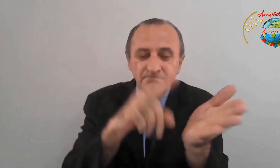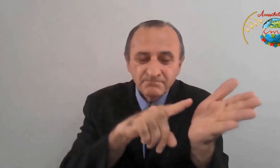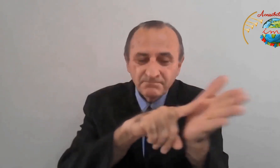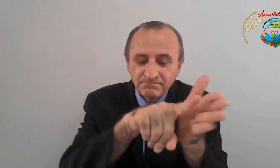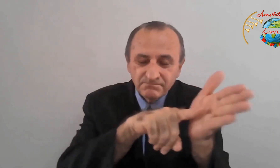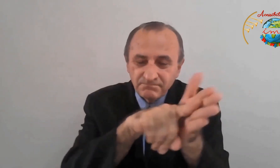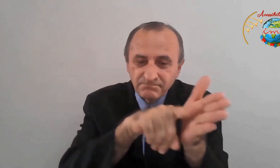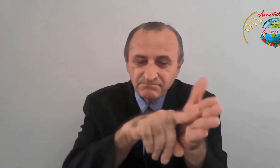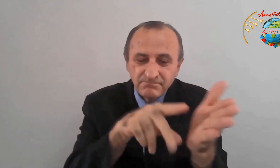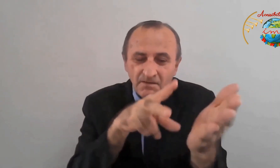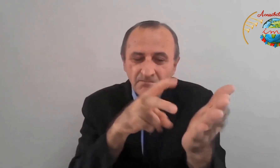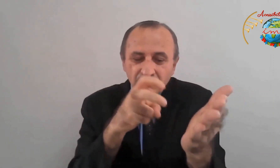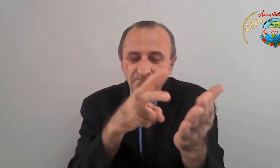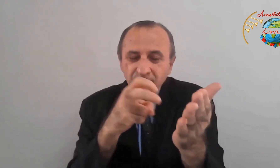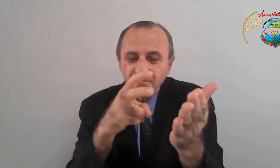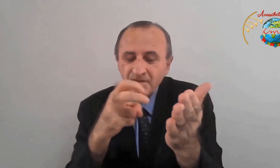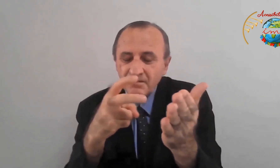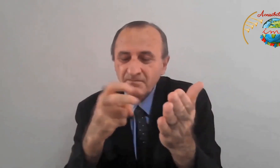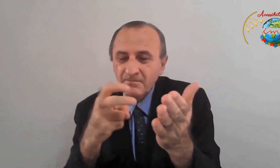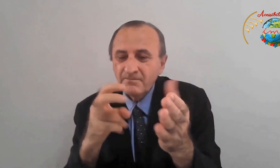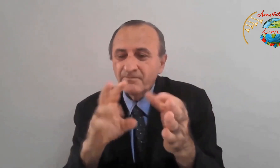de Deus, examinai